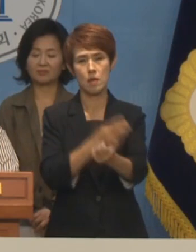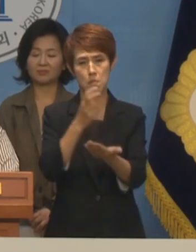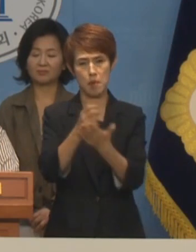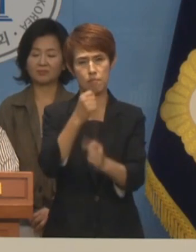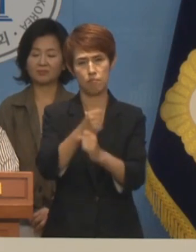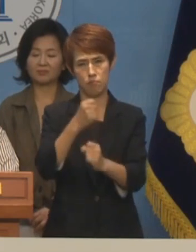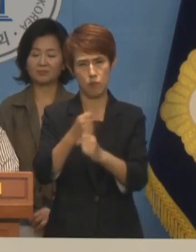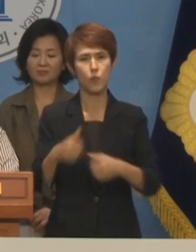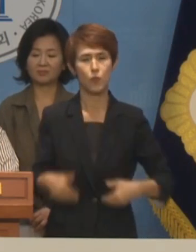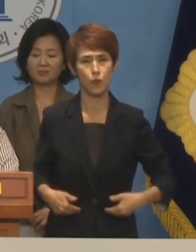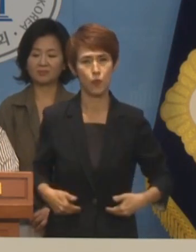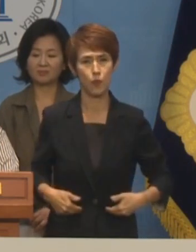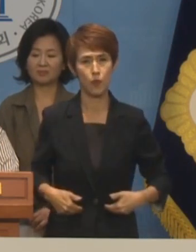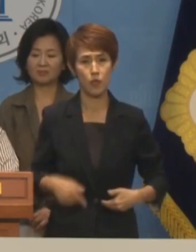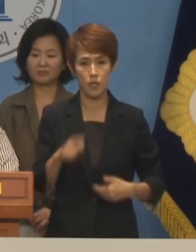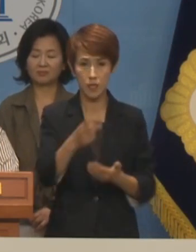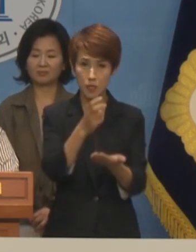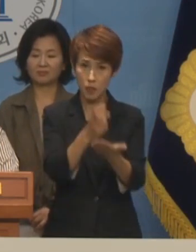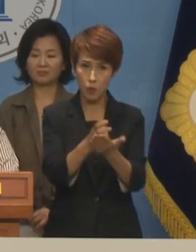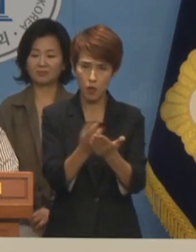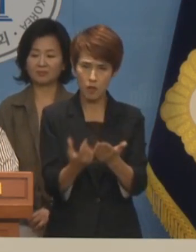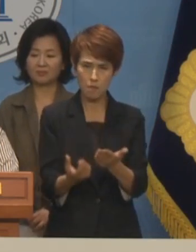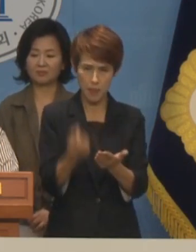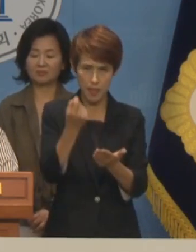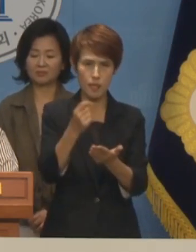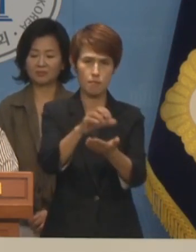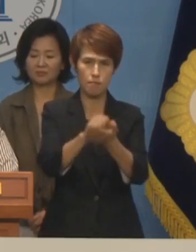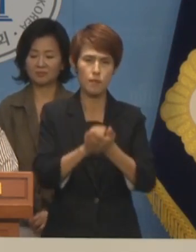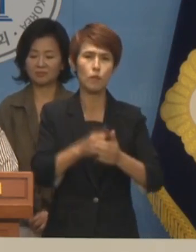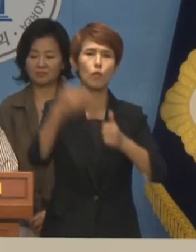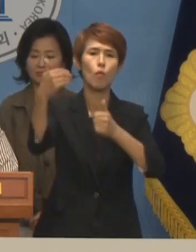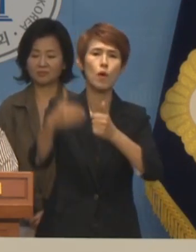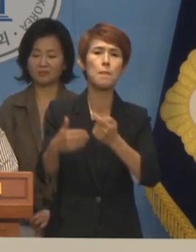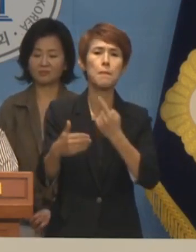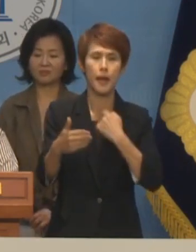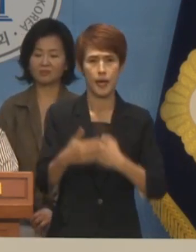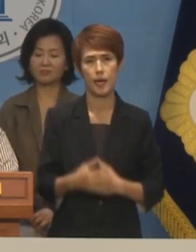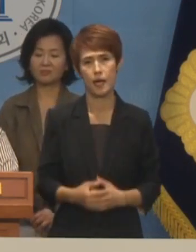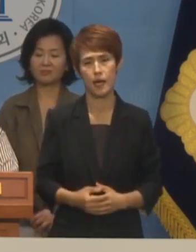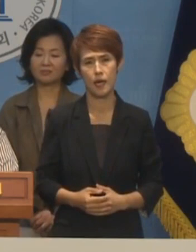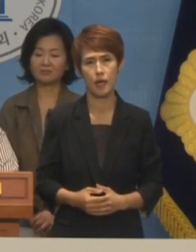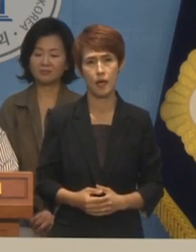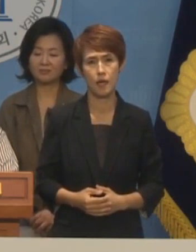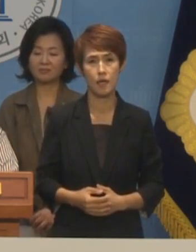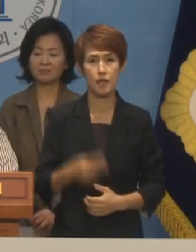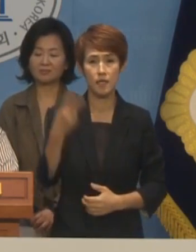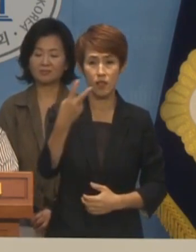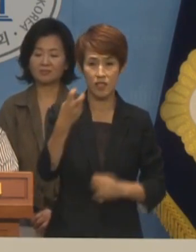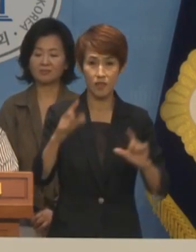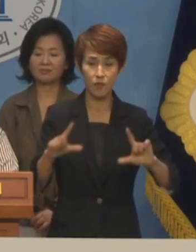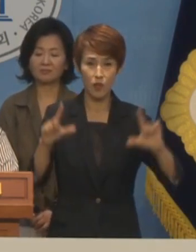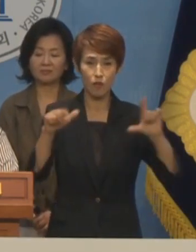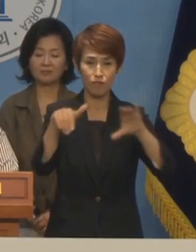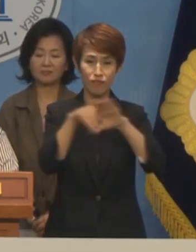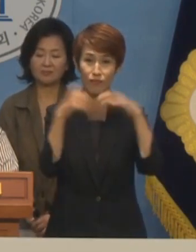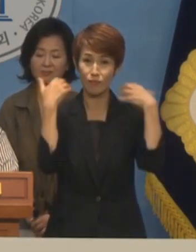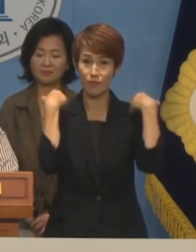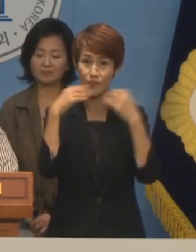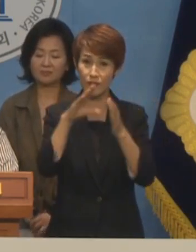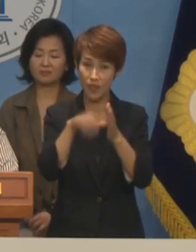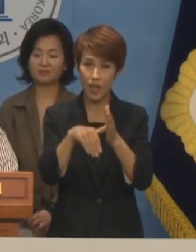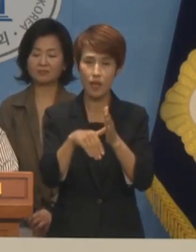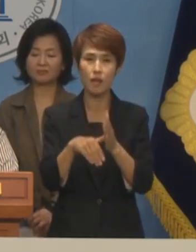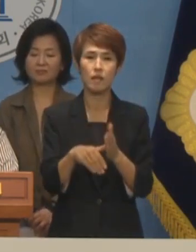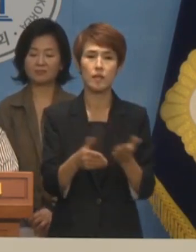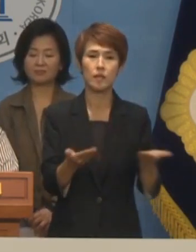법제화와 상병수당 제도의 조속한 도입을 권고한 바 있습니다. 2020년 문재인 정부는